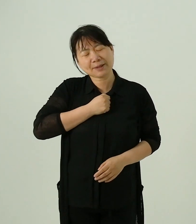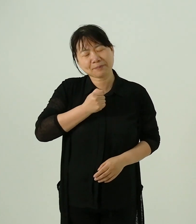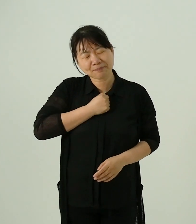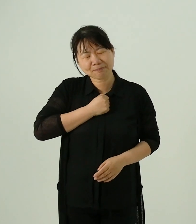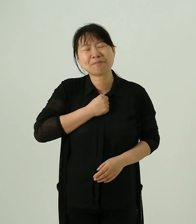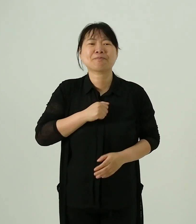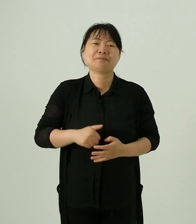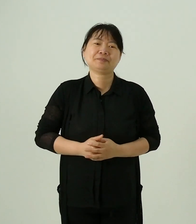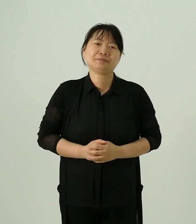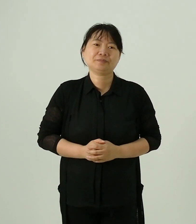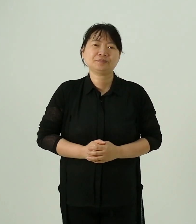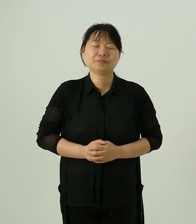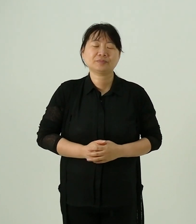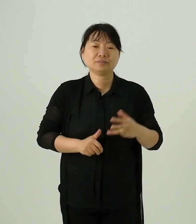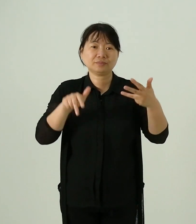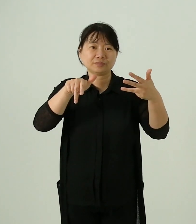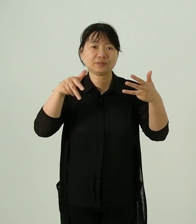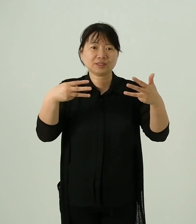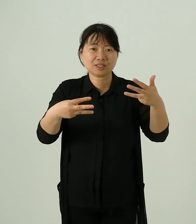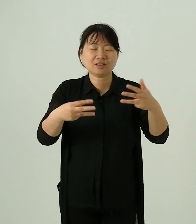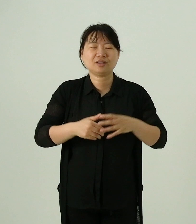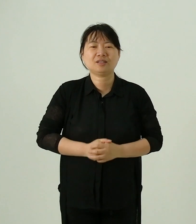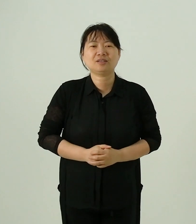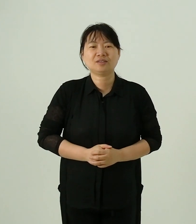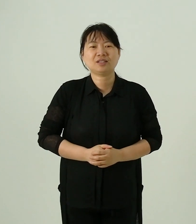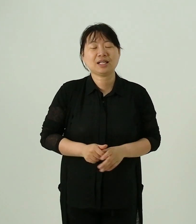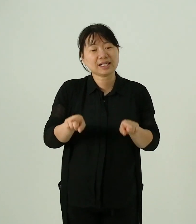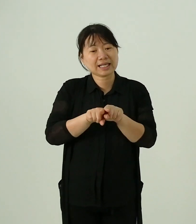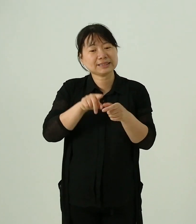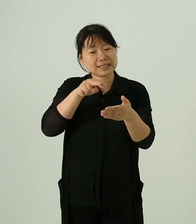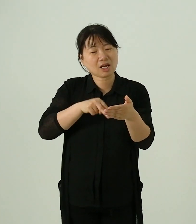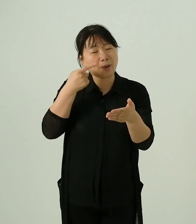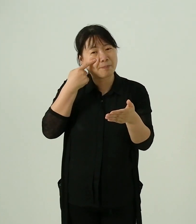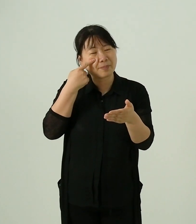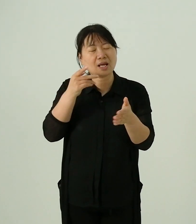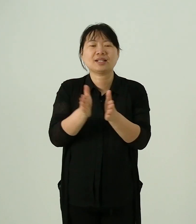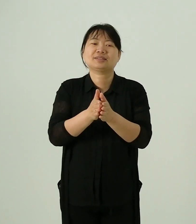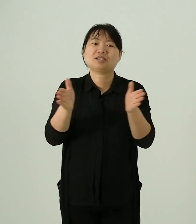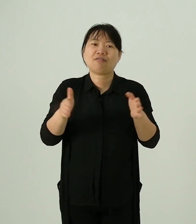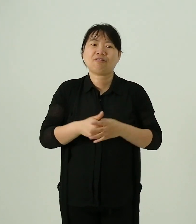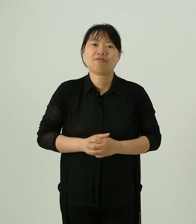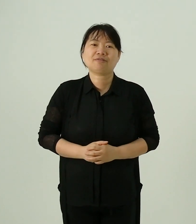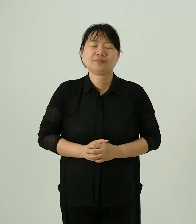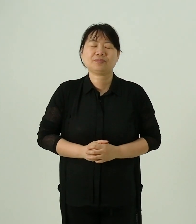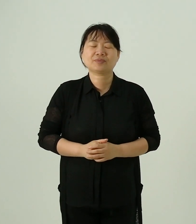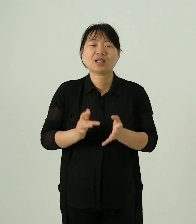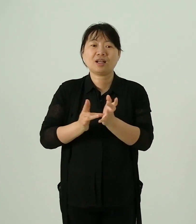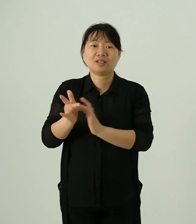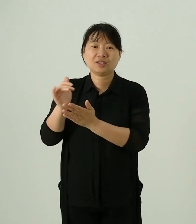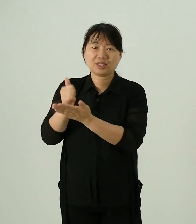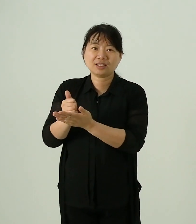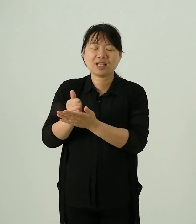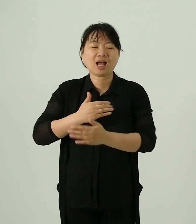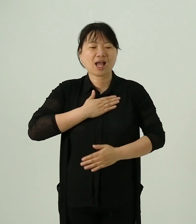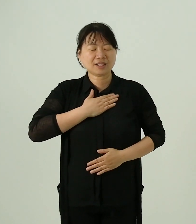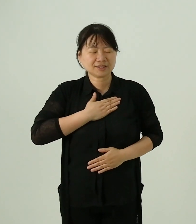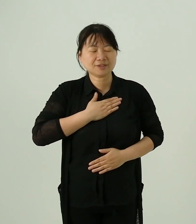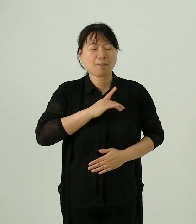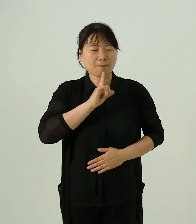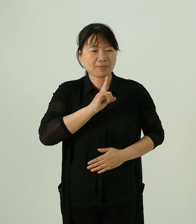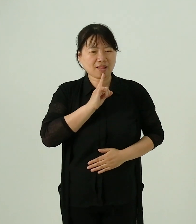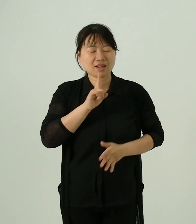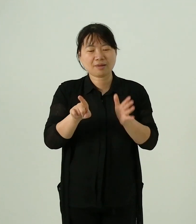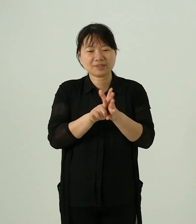답답하셔서 8절 여러분 한번 같이 읽어볼까요? 8절 시작. 예수께서 아시고